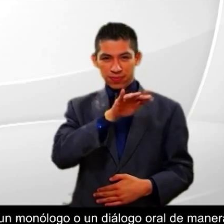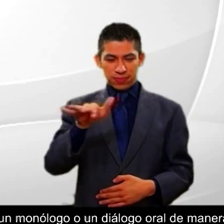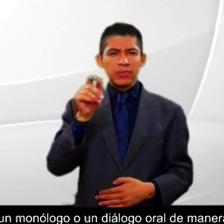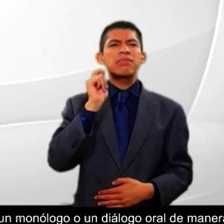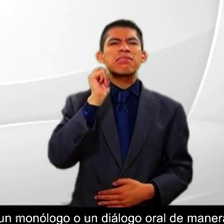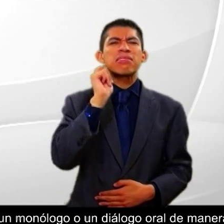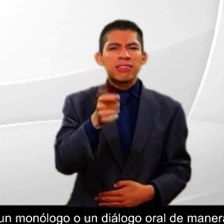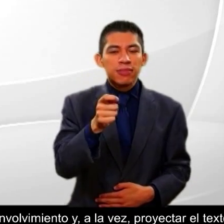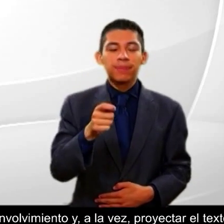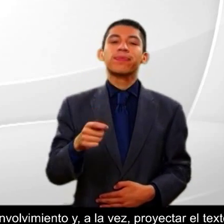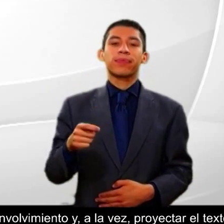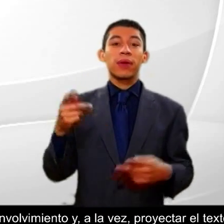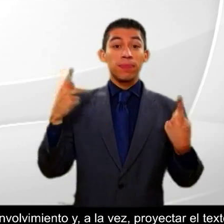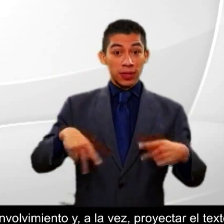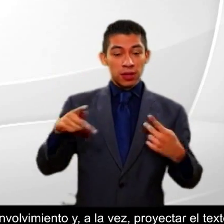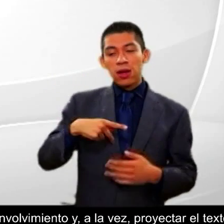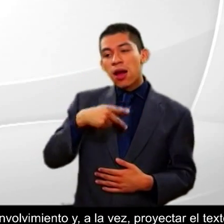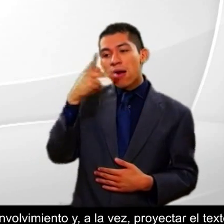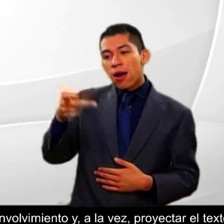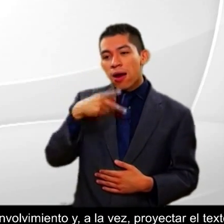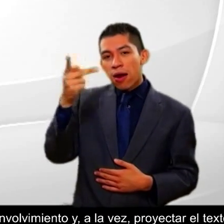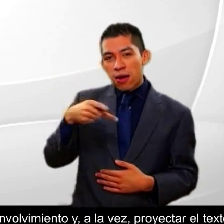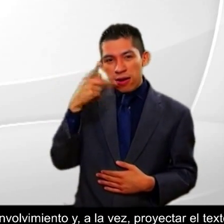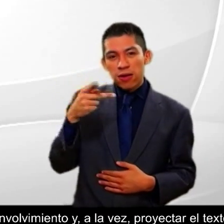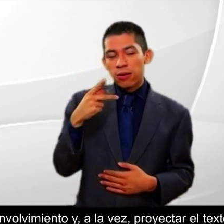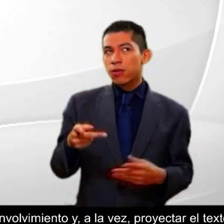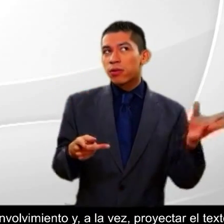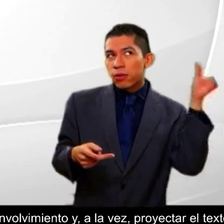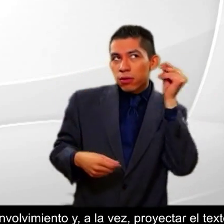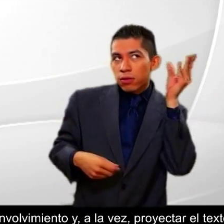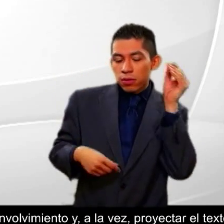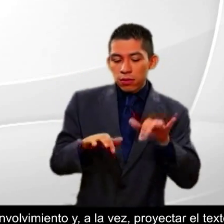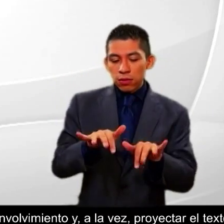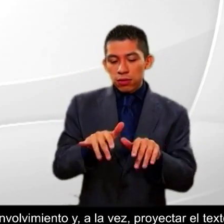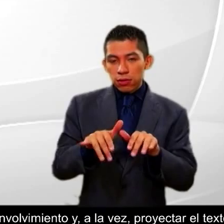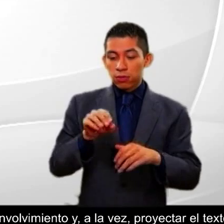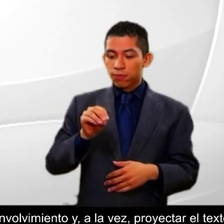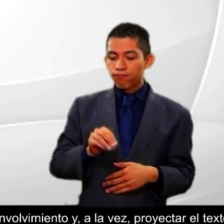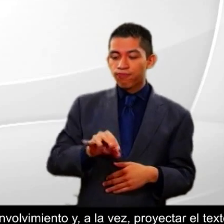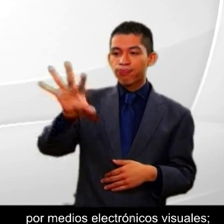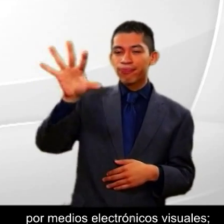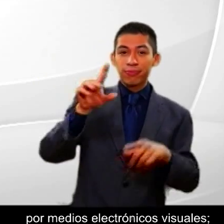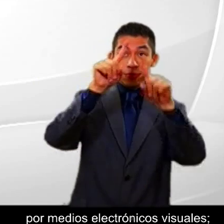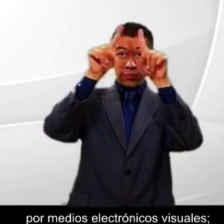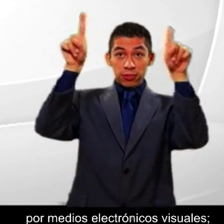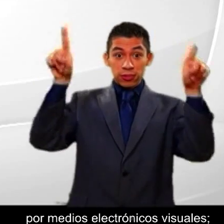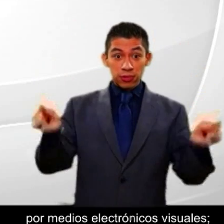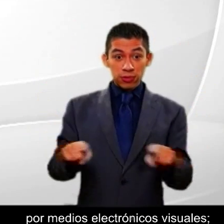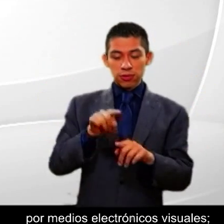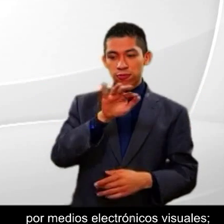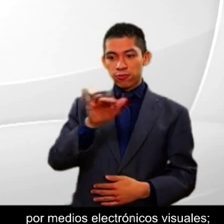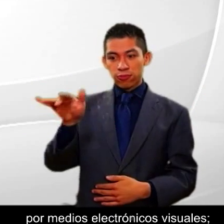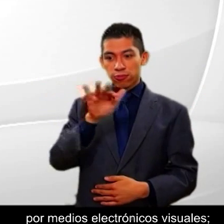simultánea a su desenvolvimiento Y, a la vez, proyectar el texto resultante por medios electrónicos visuales